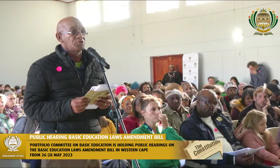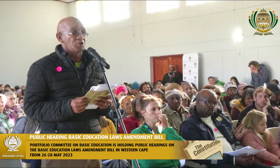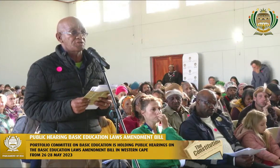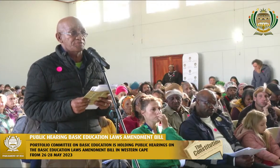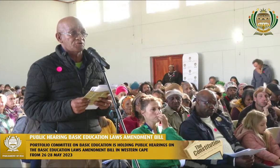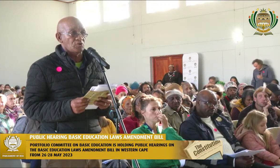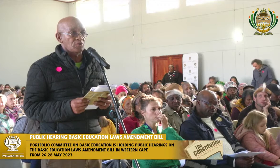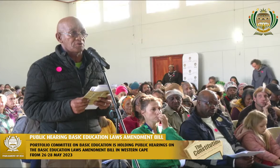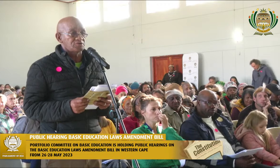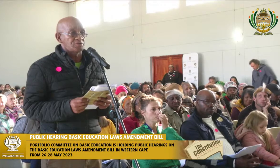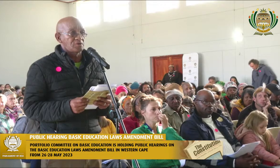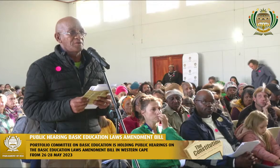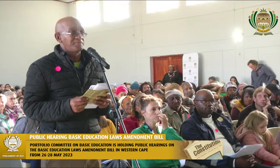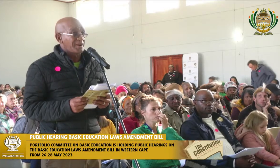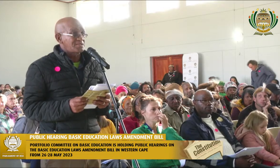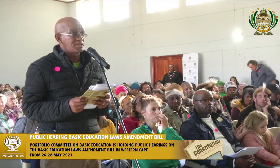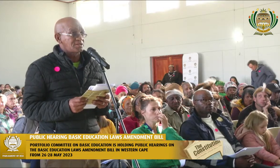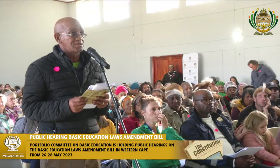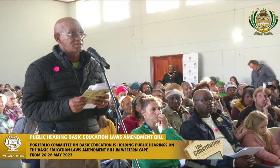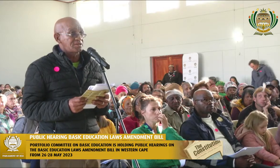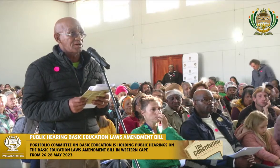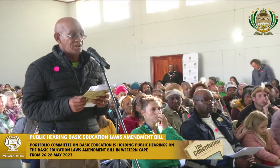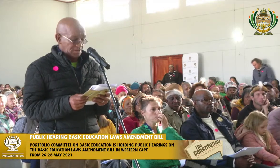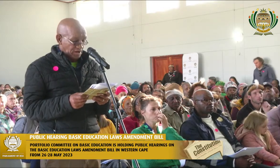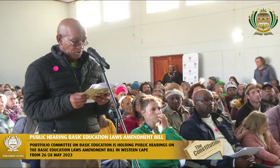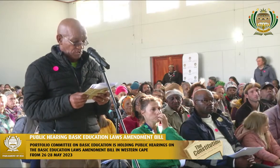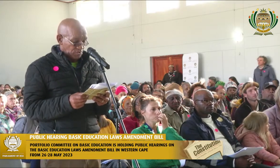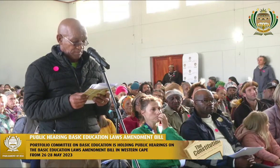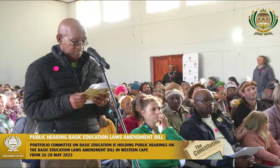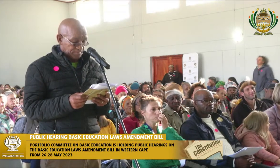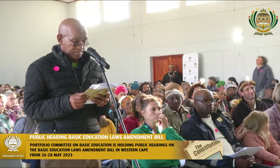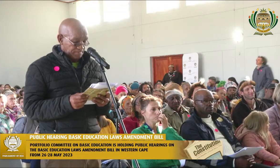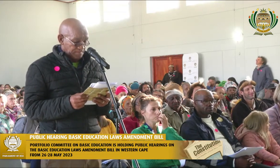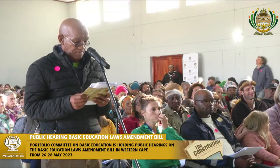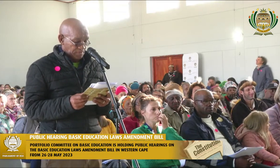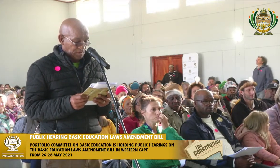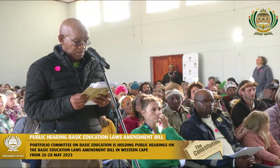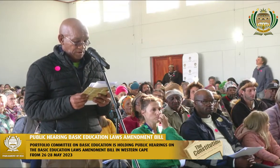van tuisversorgings. Wat is die kriteria daar rondom?